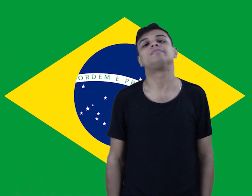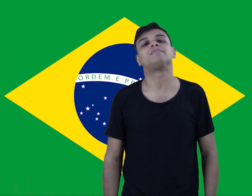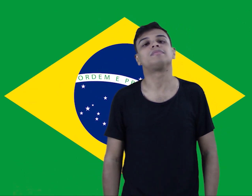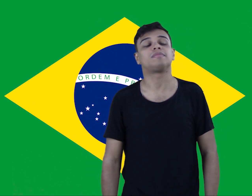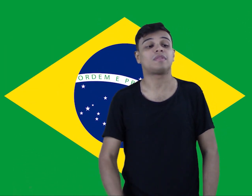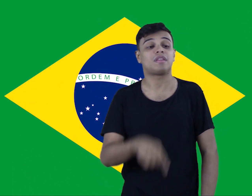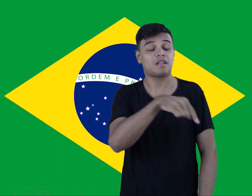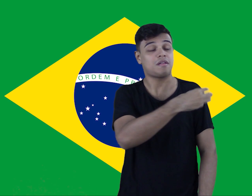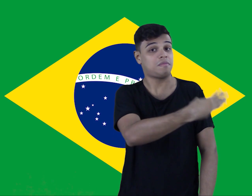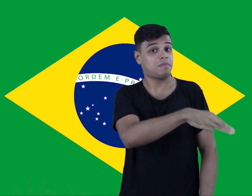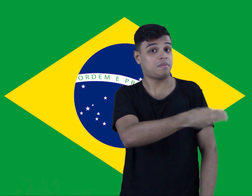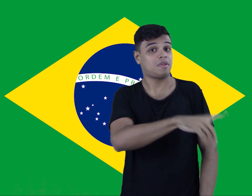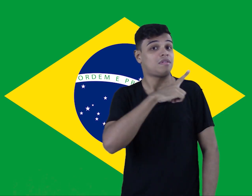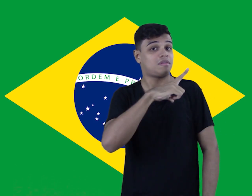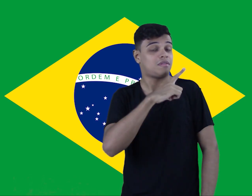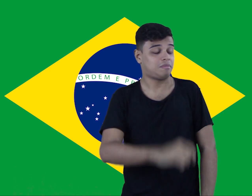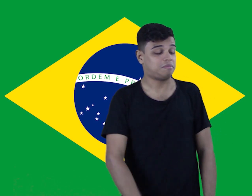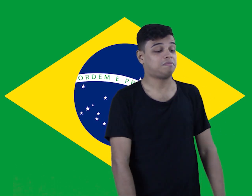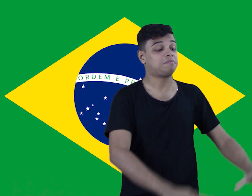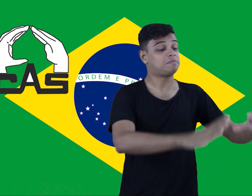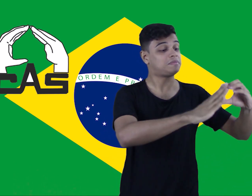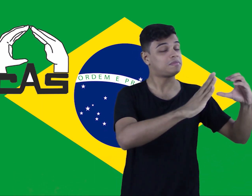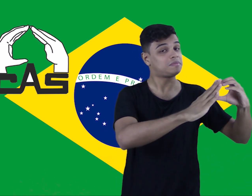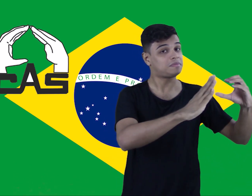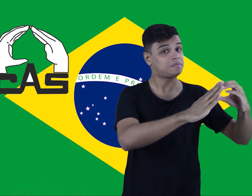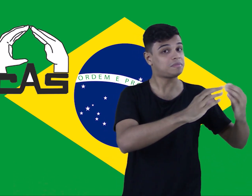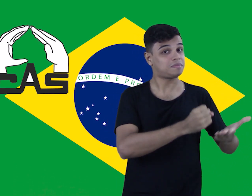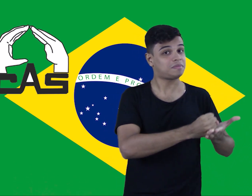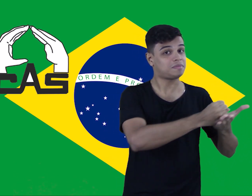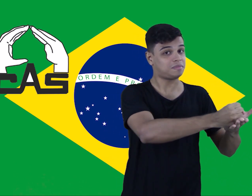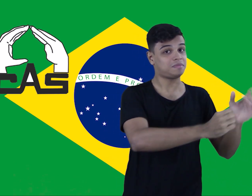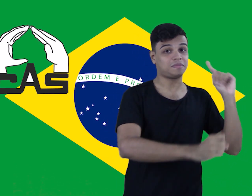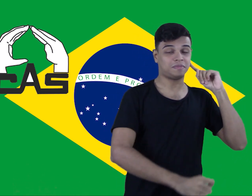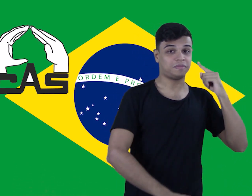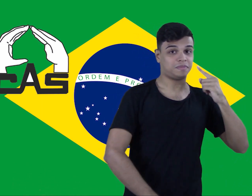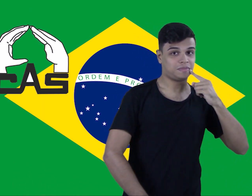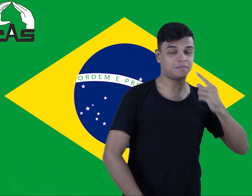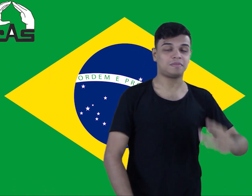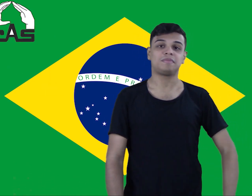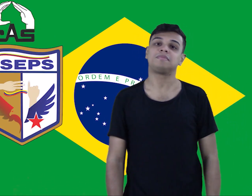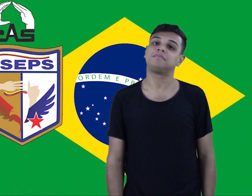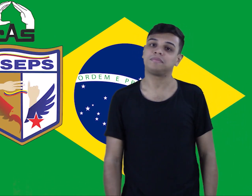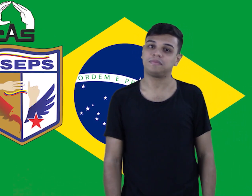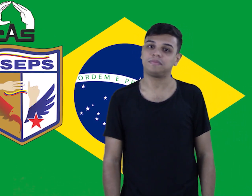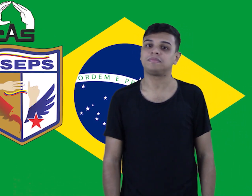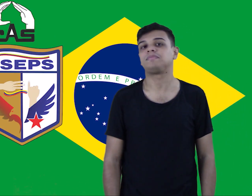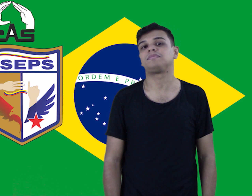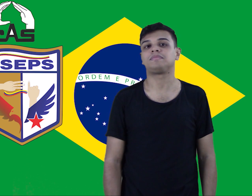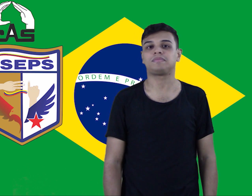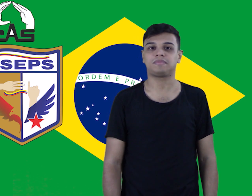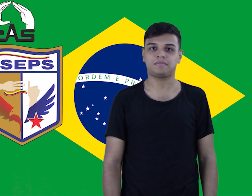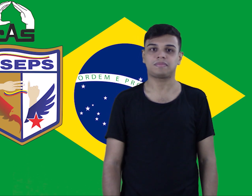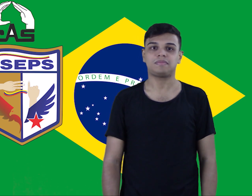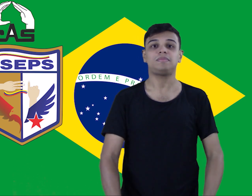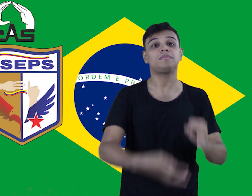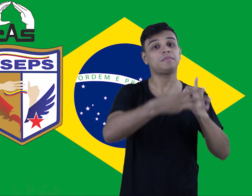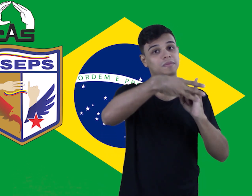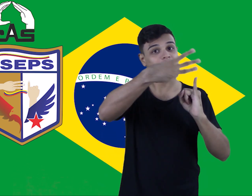Já no âmbito do Estado do Maranhão, temos o Centro de Apoio às Pessoas com Surdez, CAS, Instituto Sociocultural e